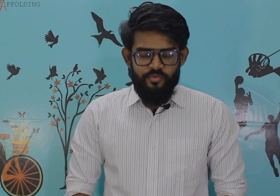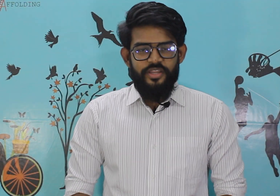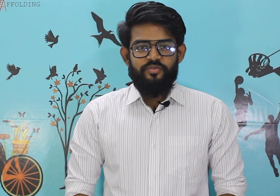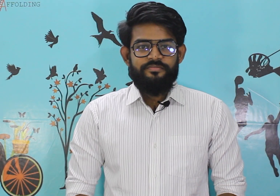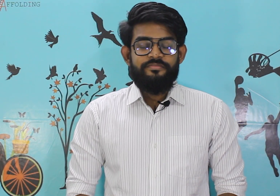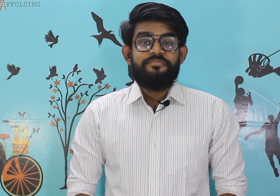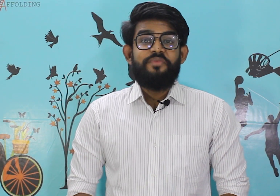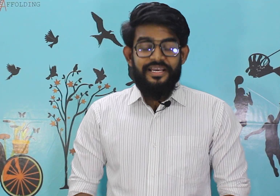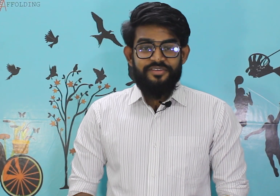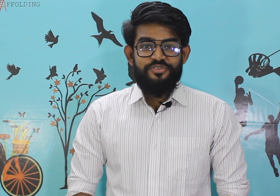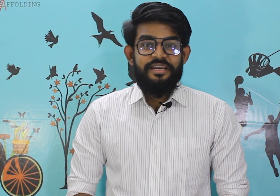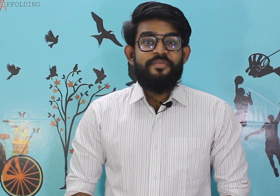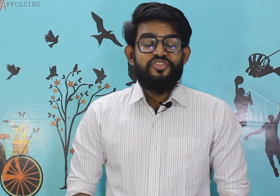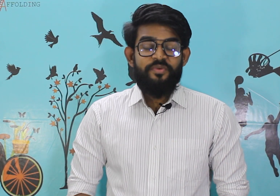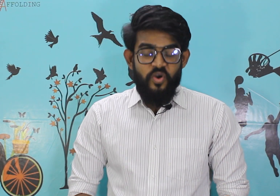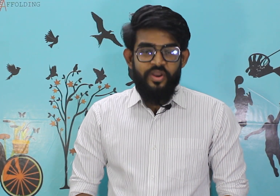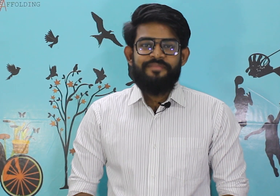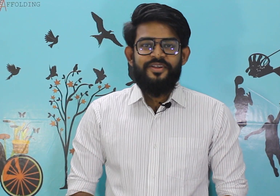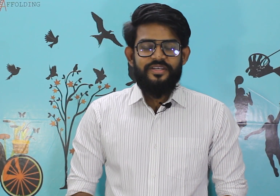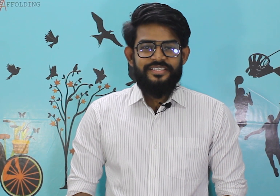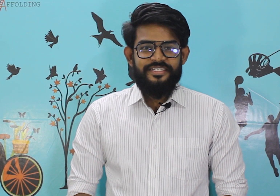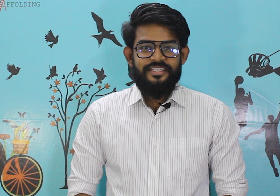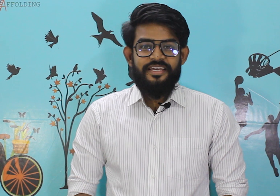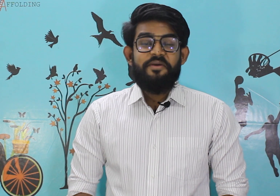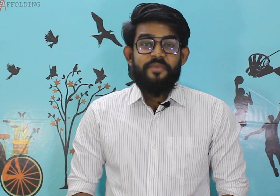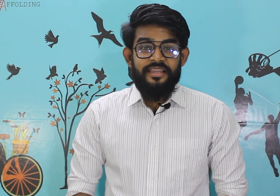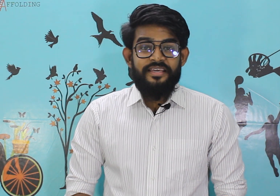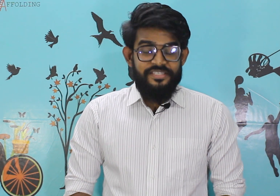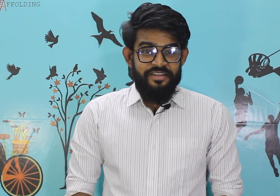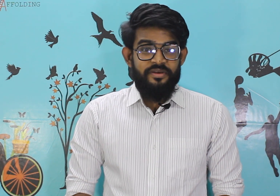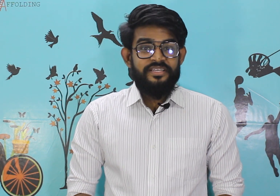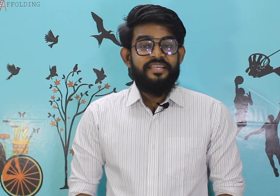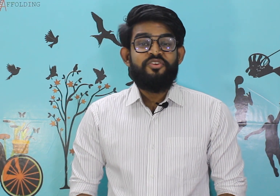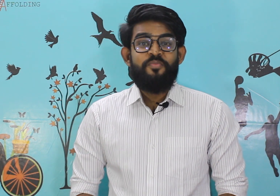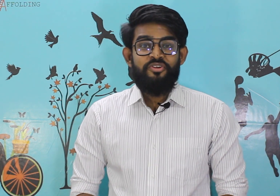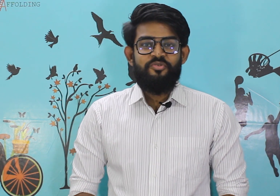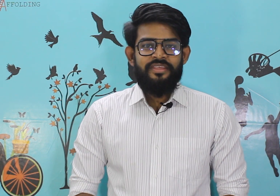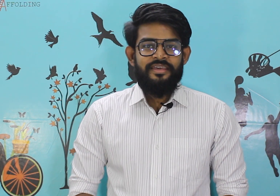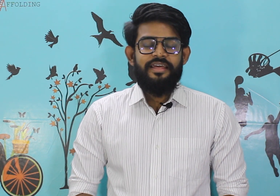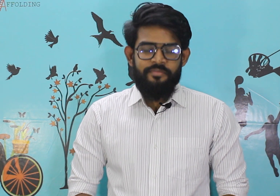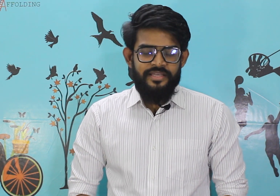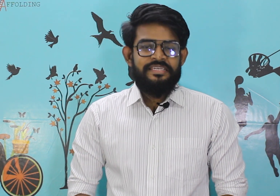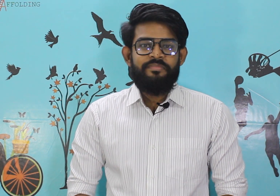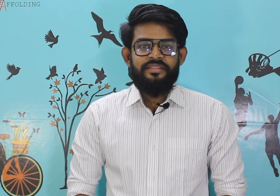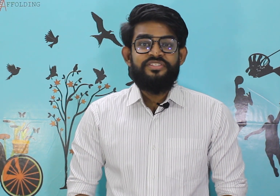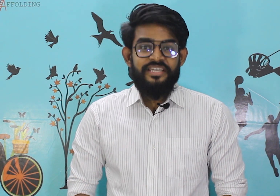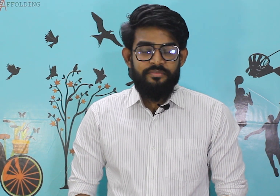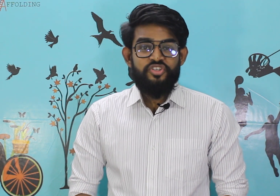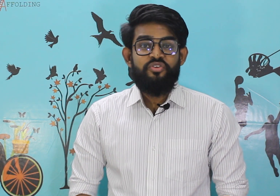আসসালামু আলাইকুম। আশা করছি আপনারা সবাই অনেক ভালো আছেন। বাংলা ইশারা ভাষার লেসন 15 তে আমি আজকে আপনাদের শিক্ষা বিষয়ক